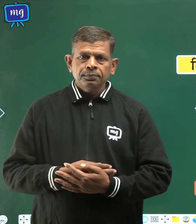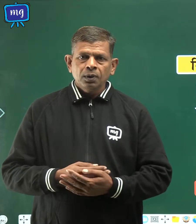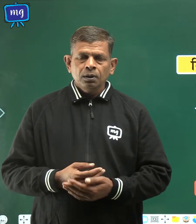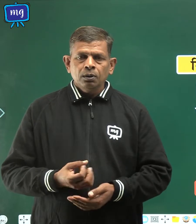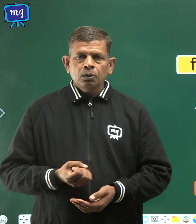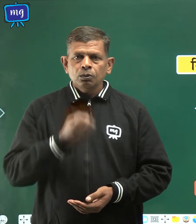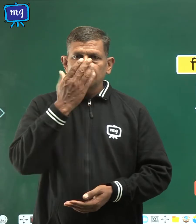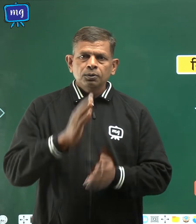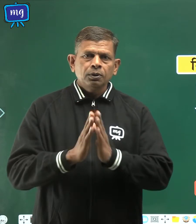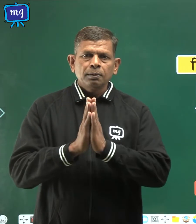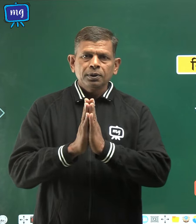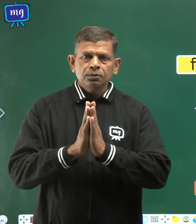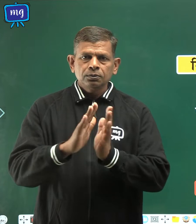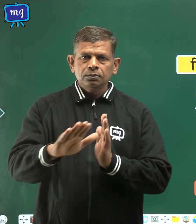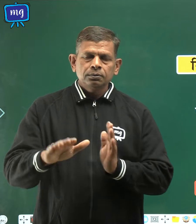गुड मॉर्निंग बच्चों।